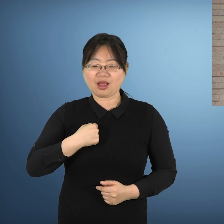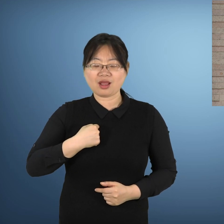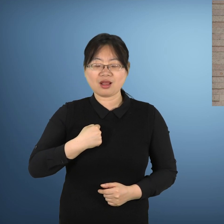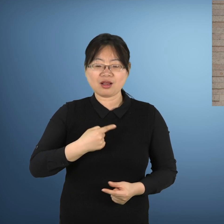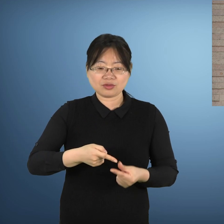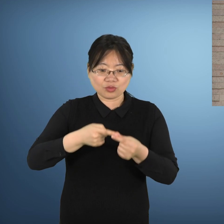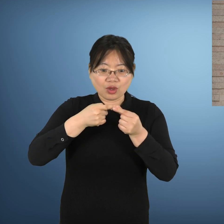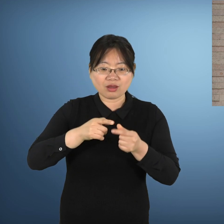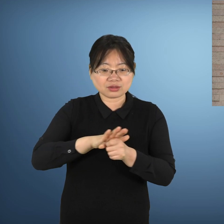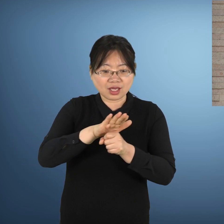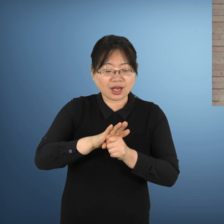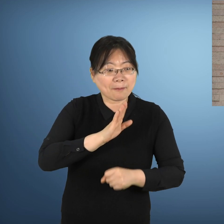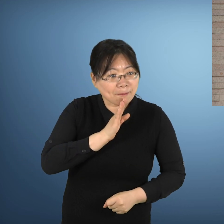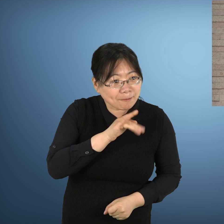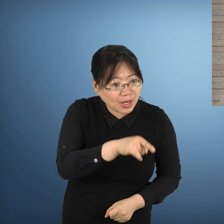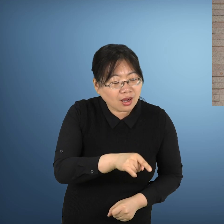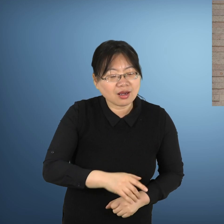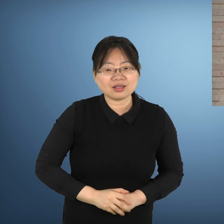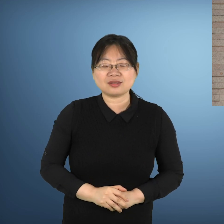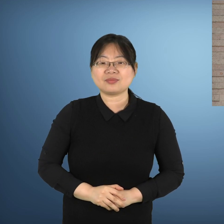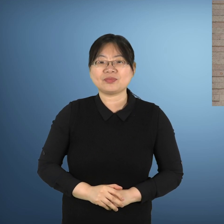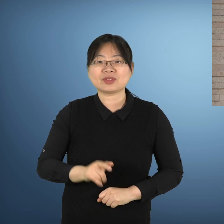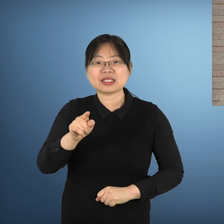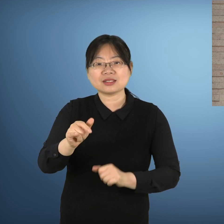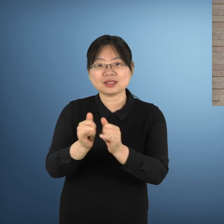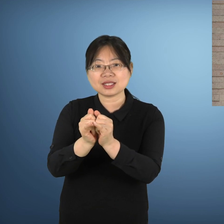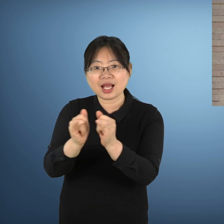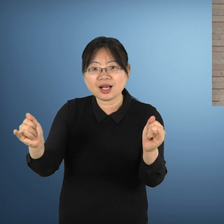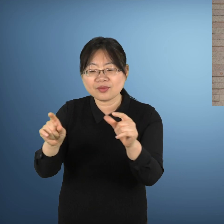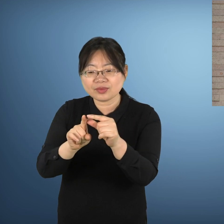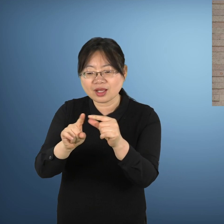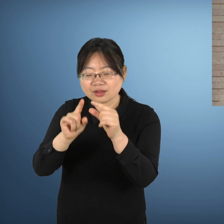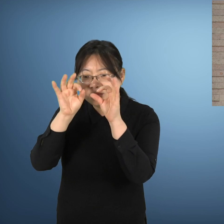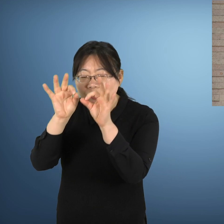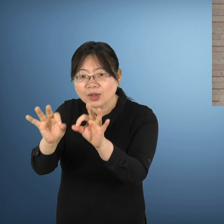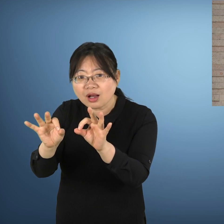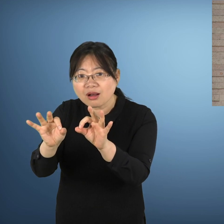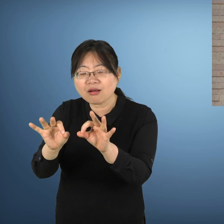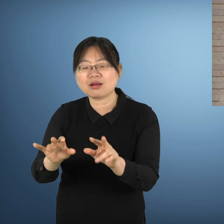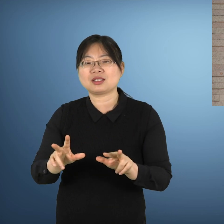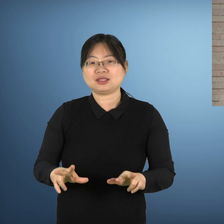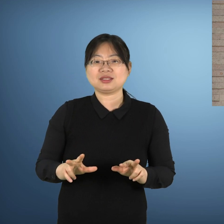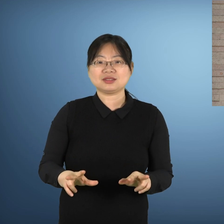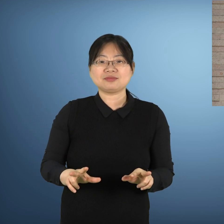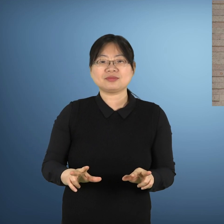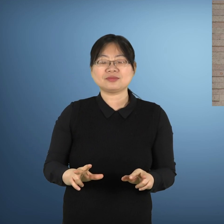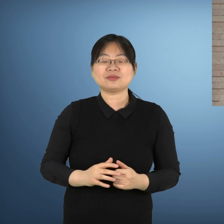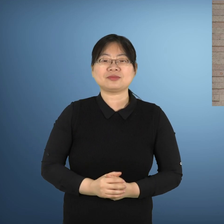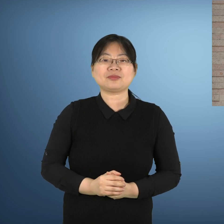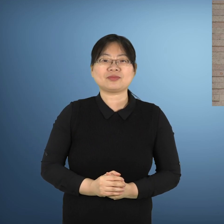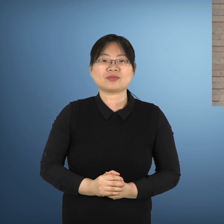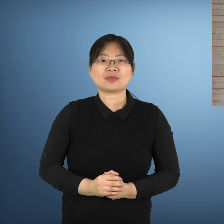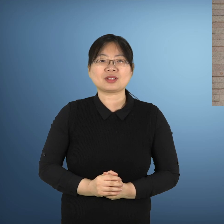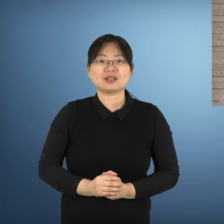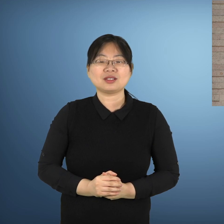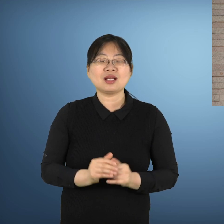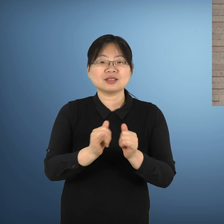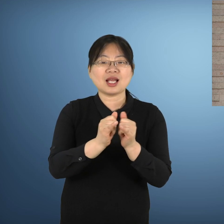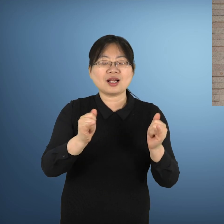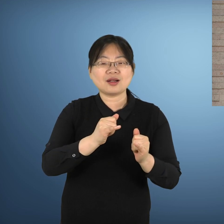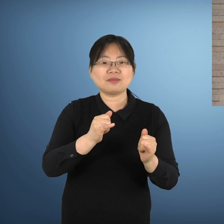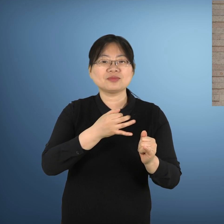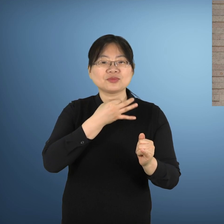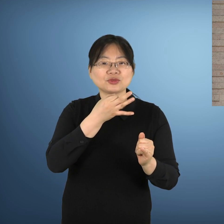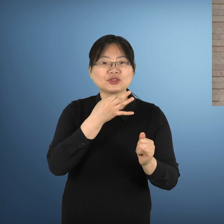하시니, 여러분, 이 사람들이라는 이 단어가 사실은 그 인칭 명사가